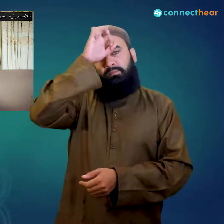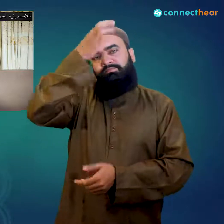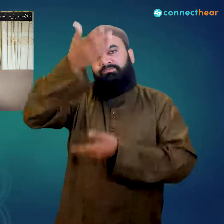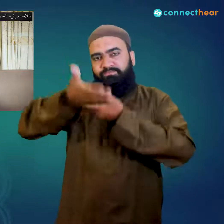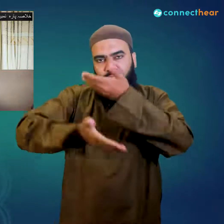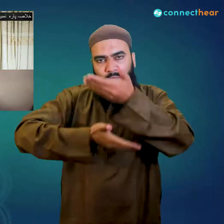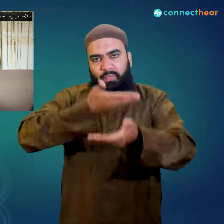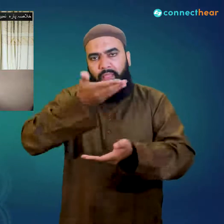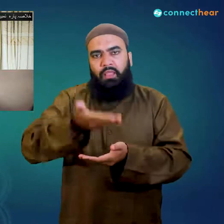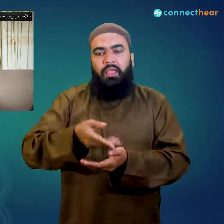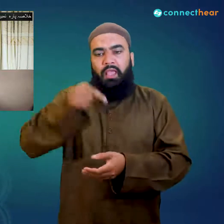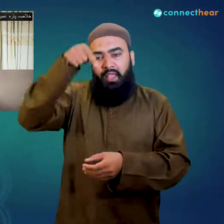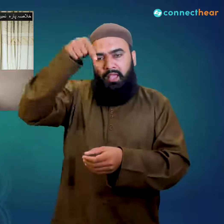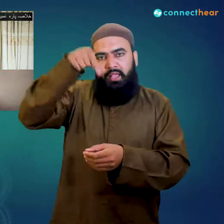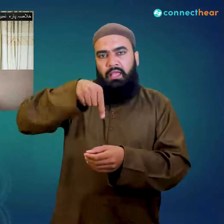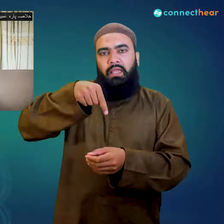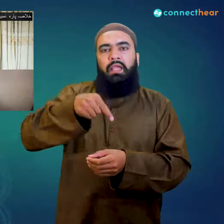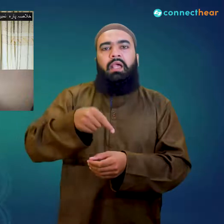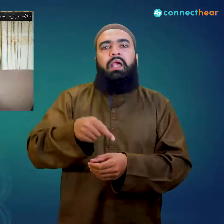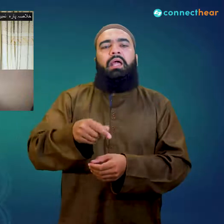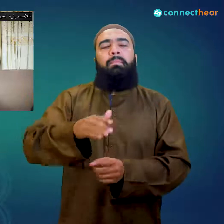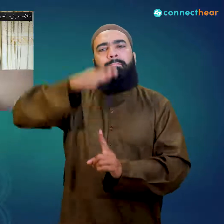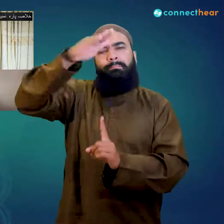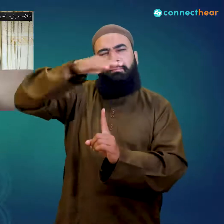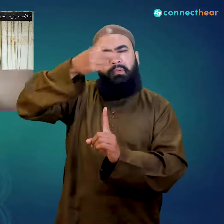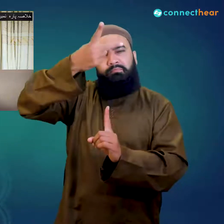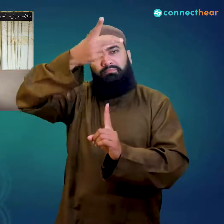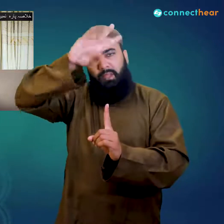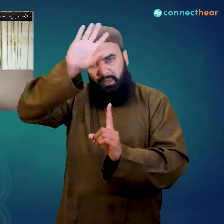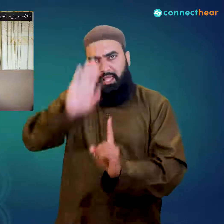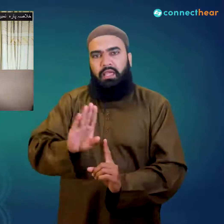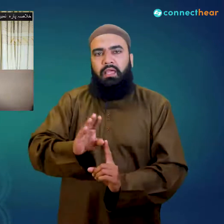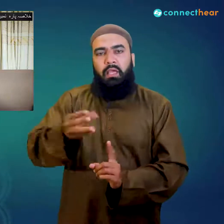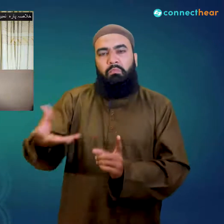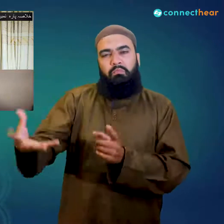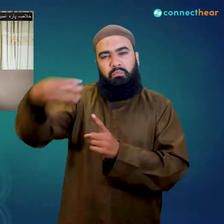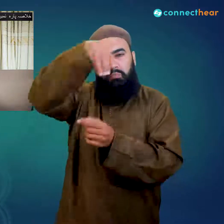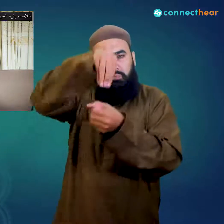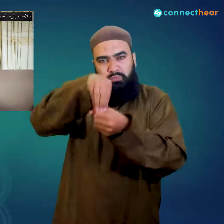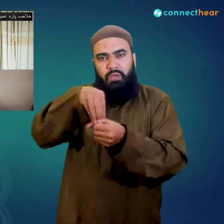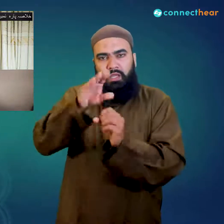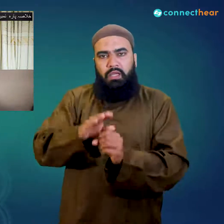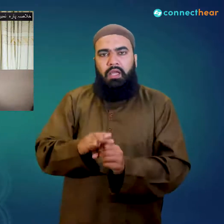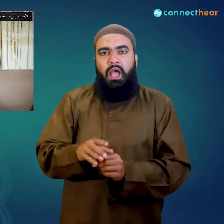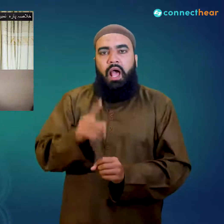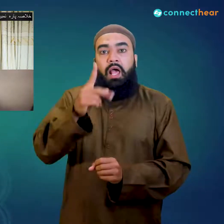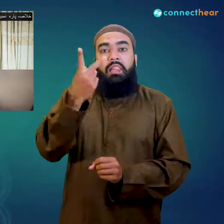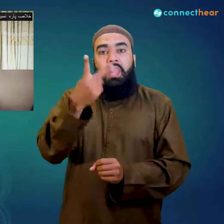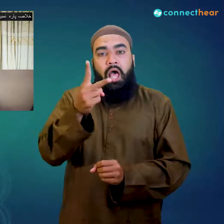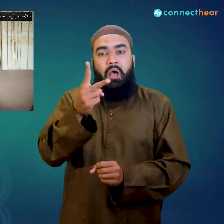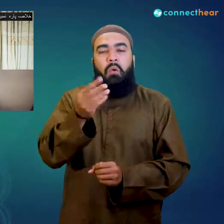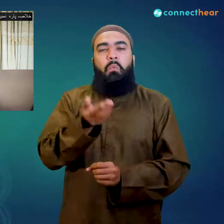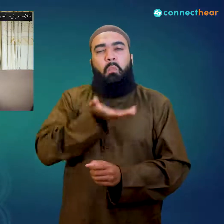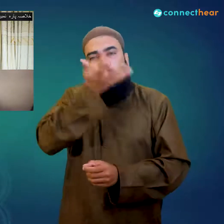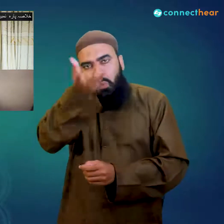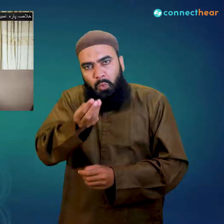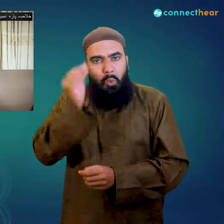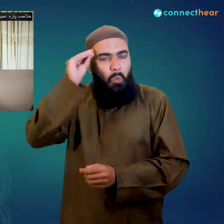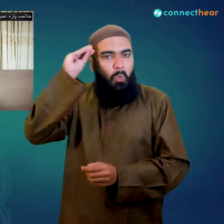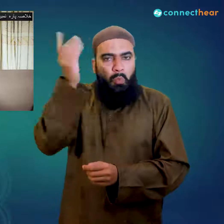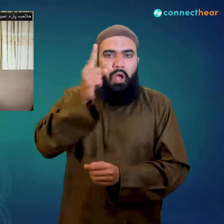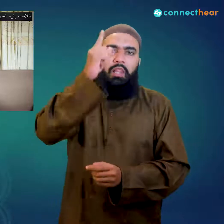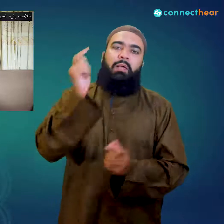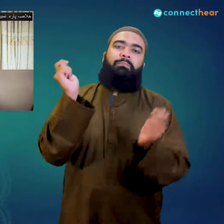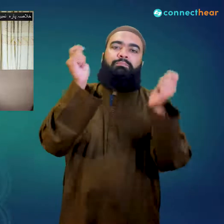امت کے نزدیک یہ حروف رموز اور اسرار میں سے ہیں، جن کا معنی اور مفہوم اللہ کے علاوہ کسی